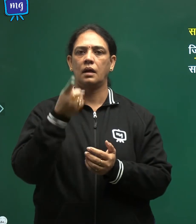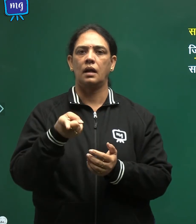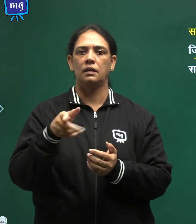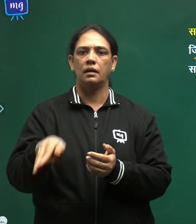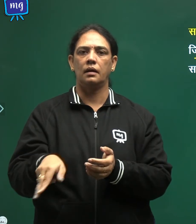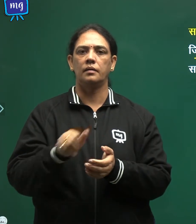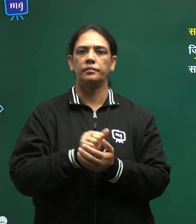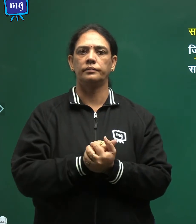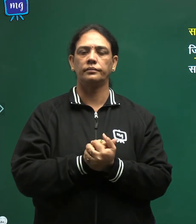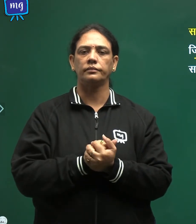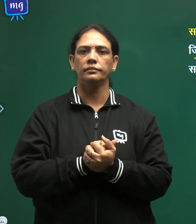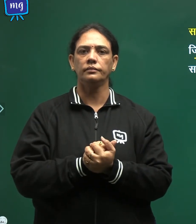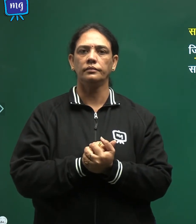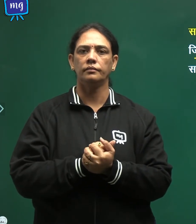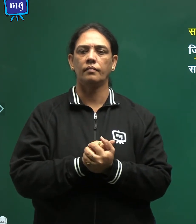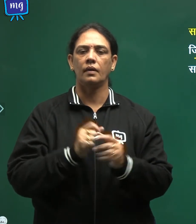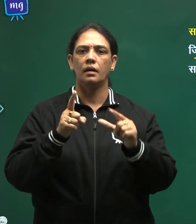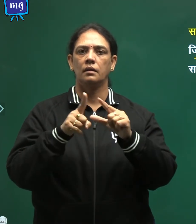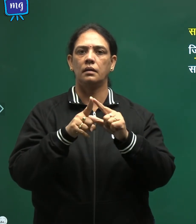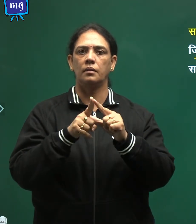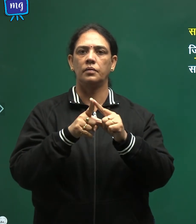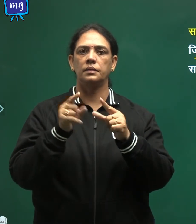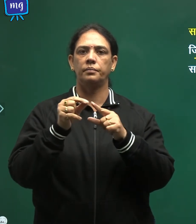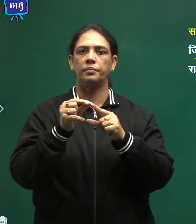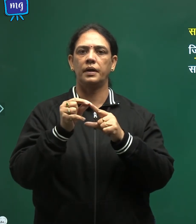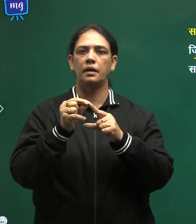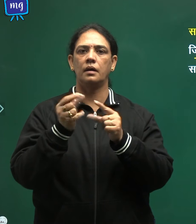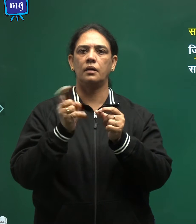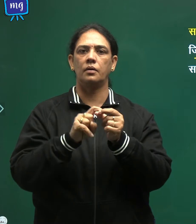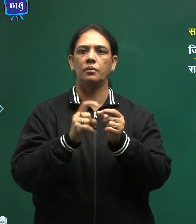कहलाता है। त्रिभुज PQR